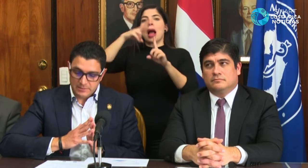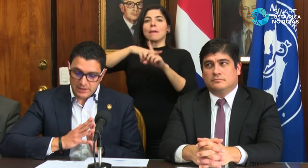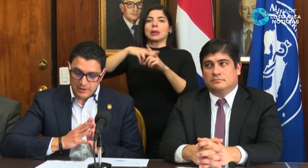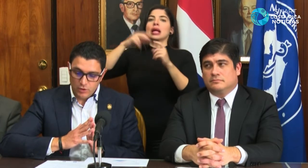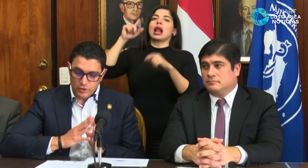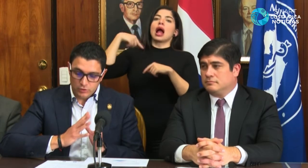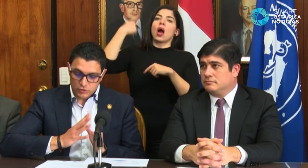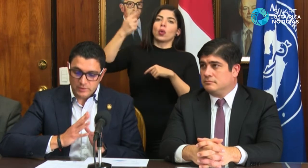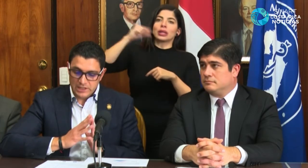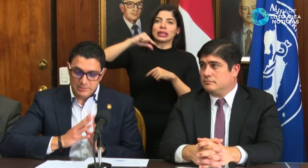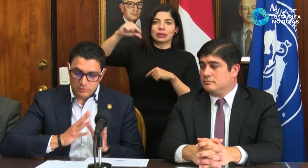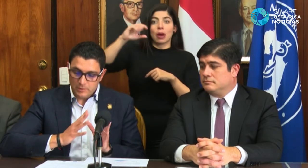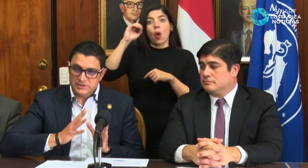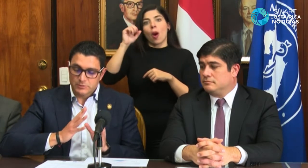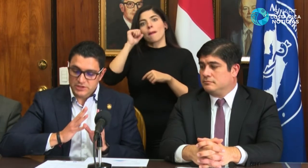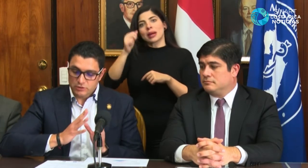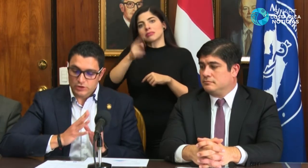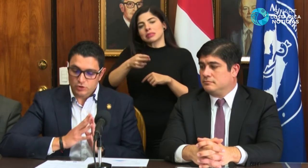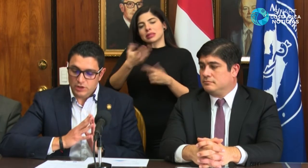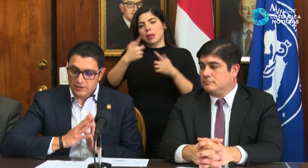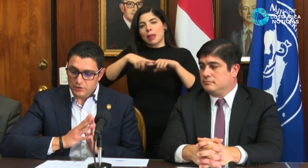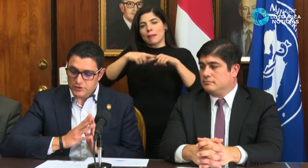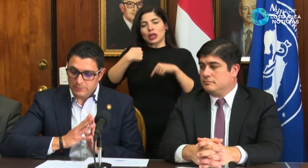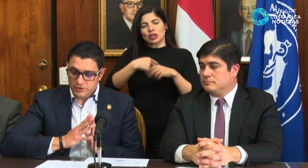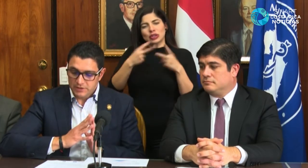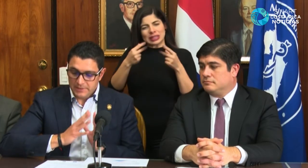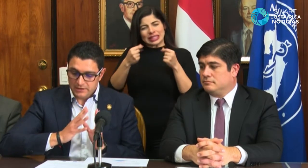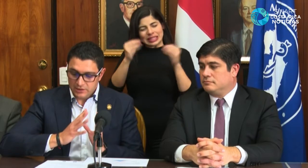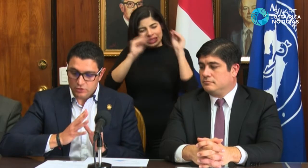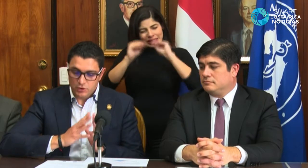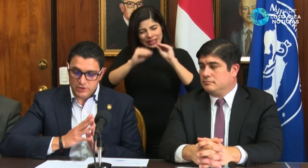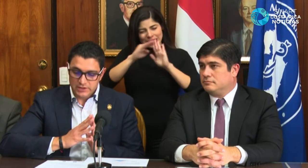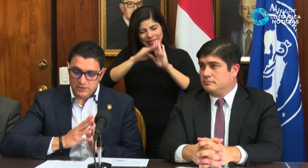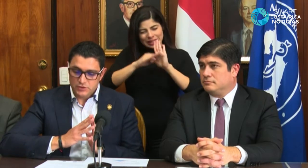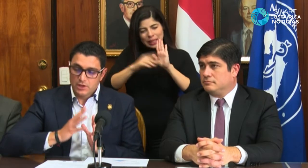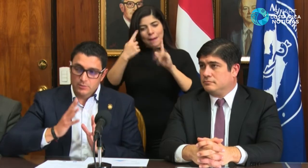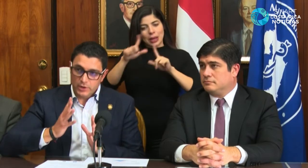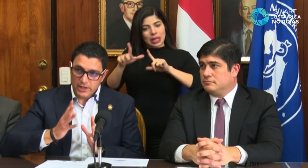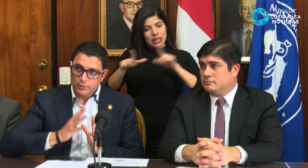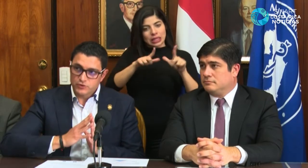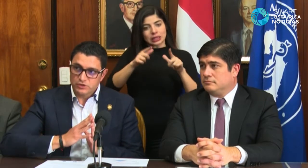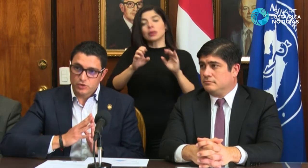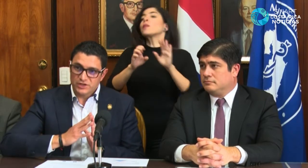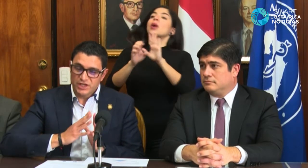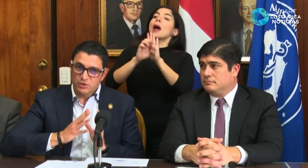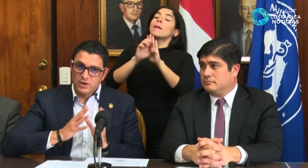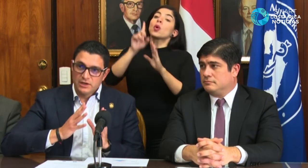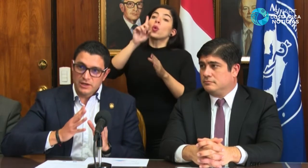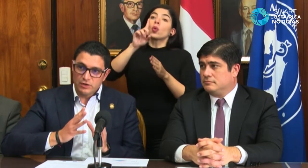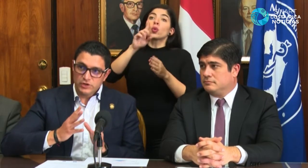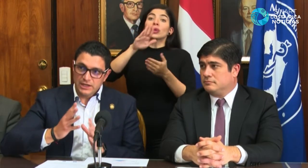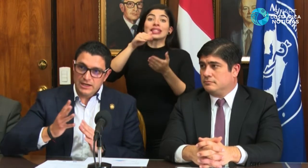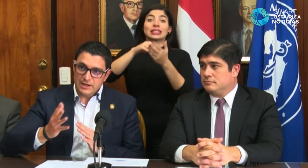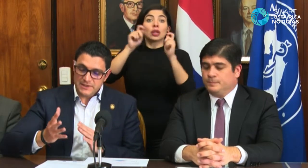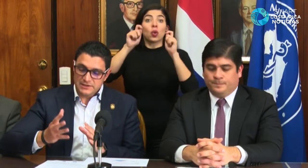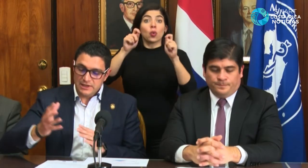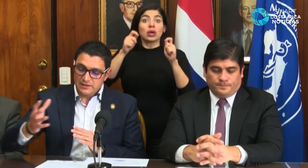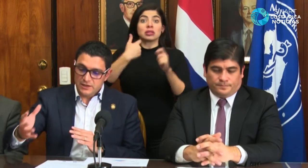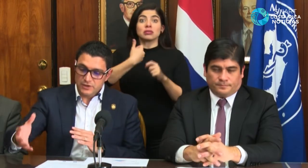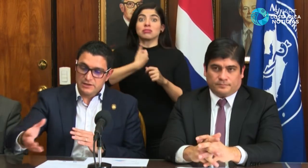próxima semana o incluso mañana mismo. Estamos haciéndolo a toda la velocidad posible para tener todos los criterios. Por ejemplo, un centro educativo que no tiene